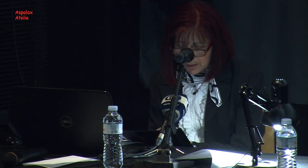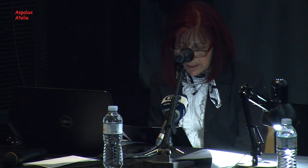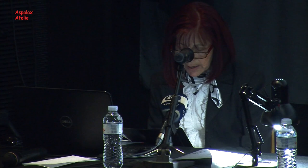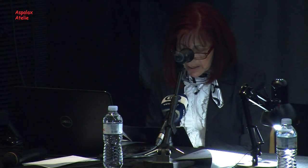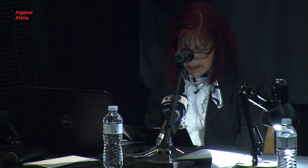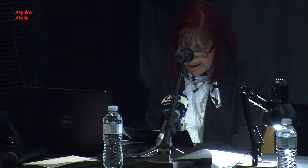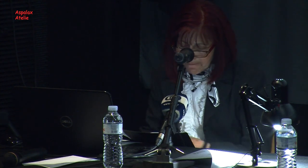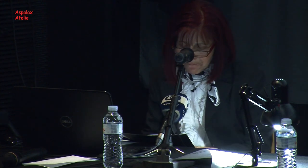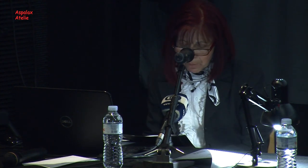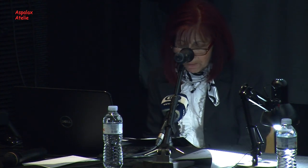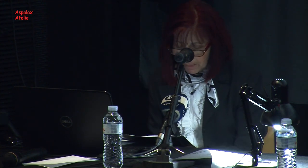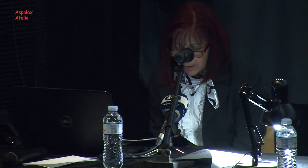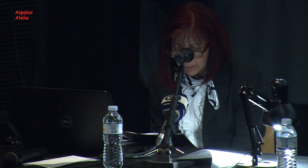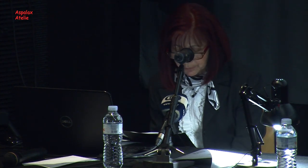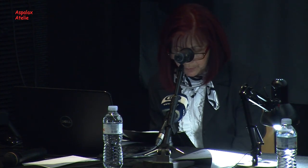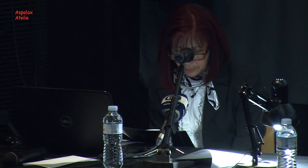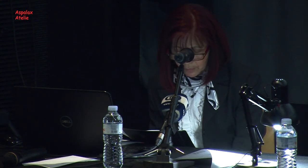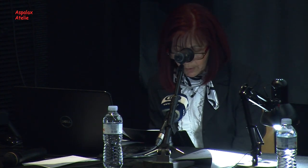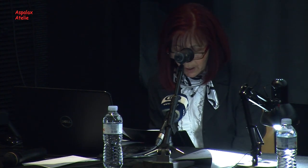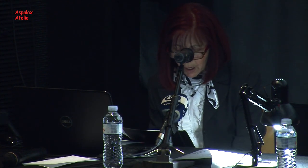Η ψυχική υγεία,